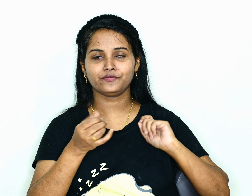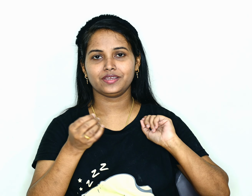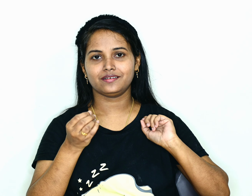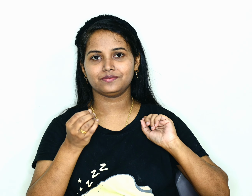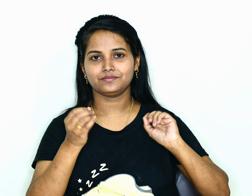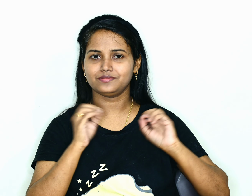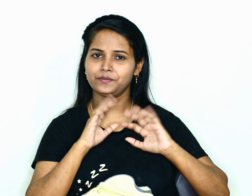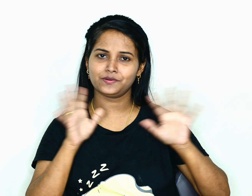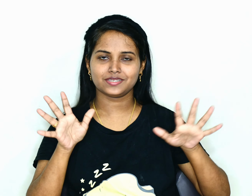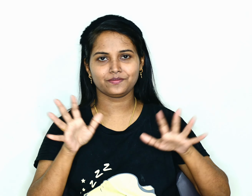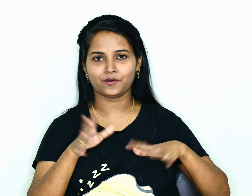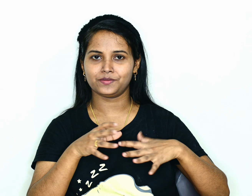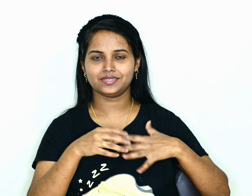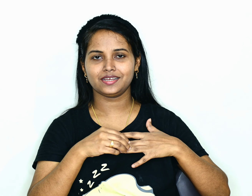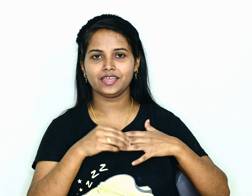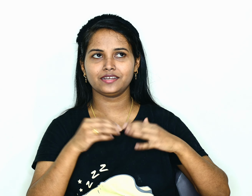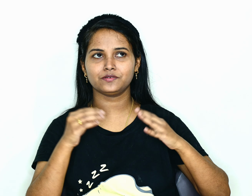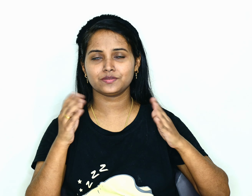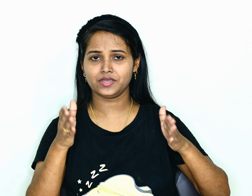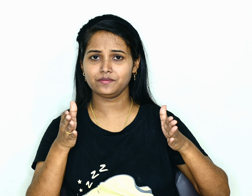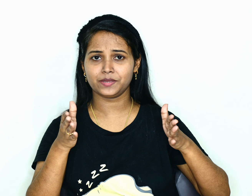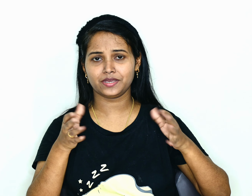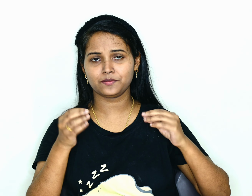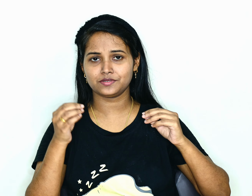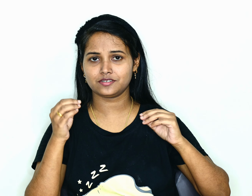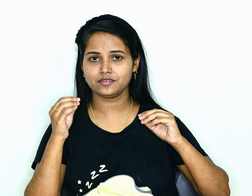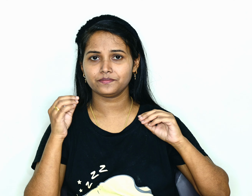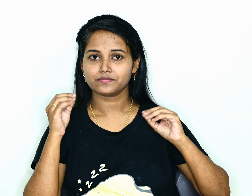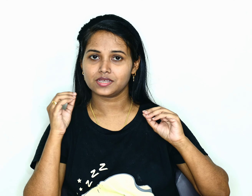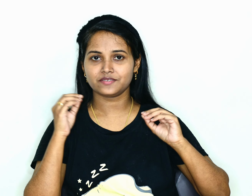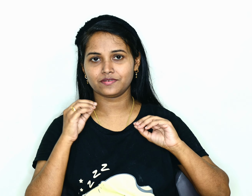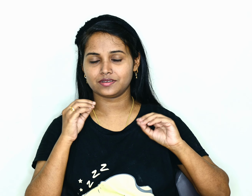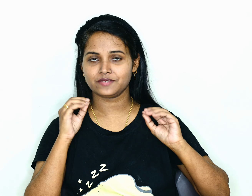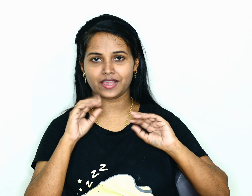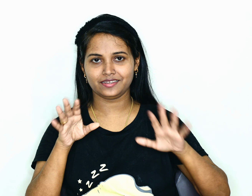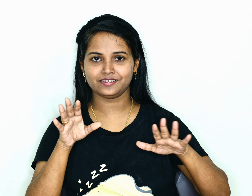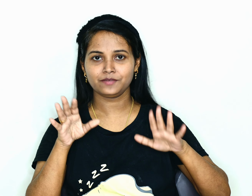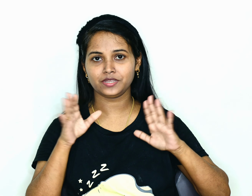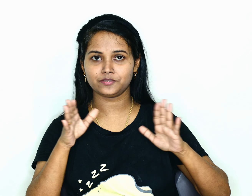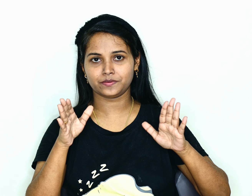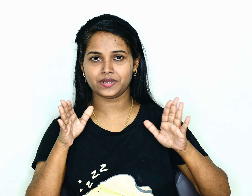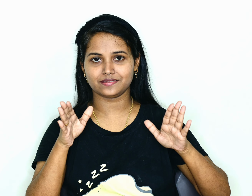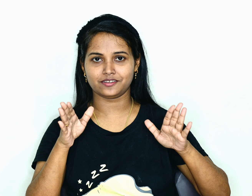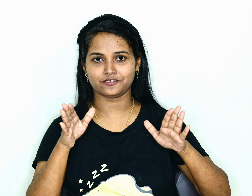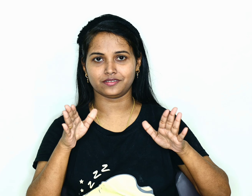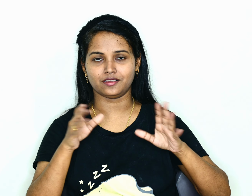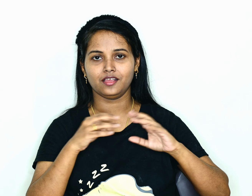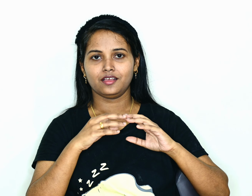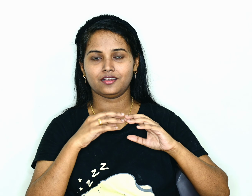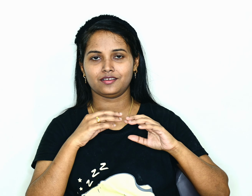फिर रिपोर्ट सब नॉर्मल था, एंड उसमें बेबी का पोजीशन सिफैलिक नहीं था, ब्रीच प्रेजेंटेशन था।